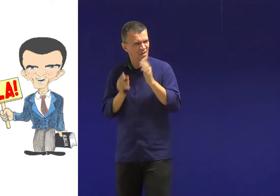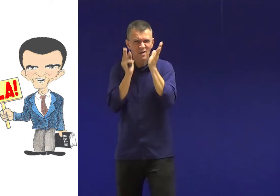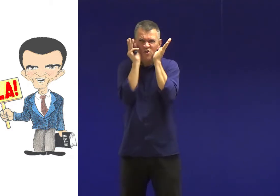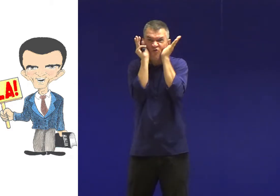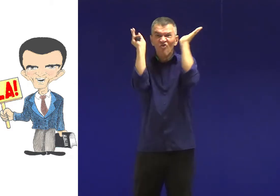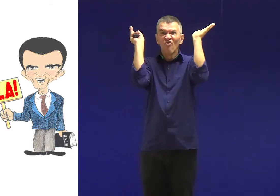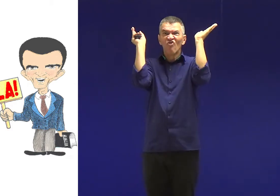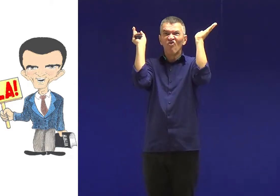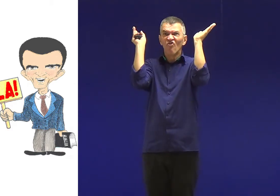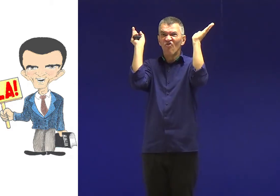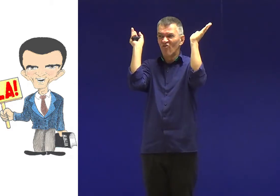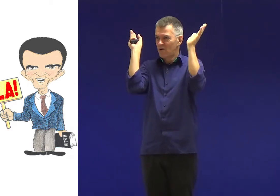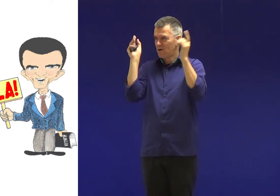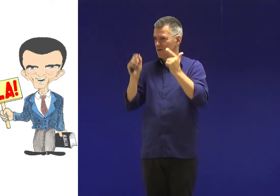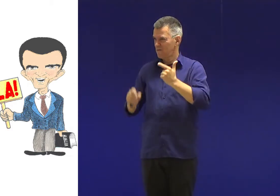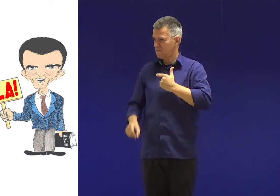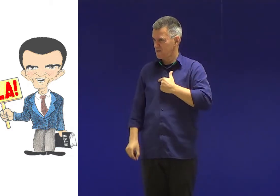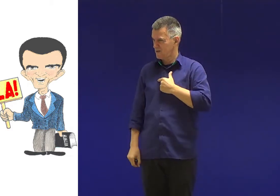Mas que? Tá ferindo?